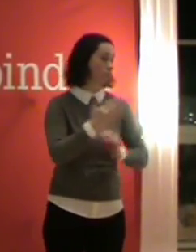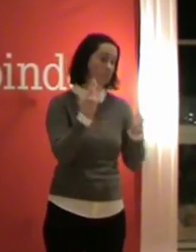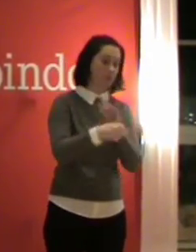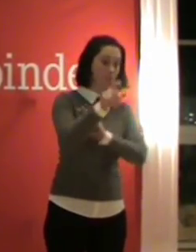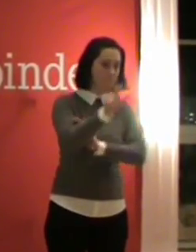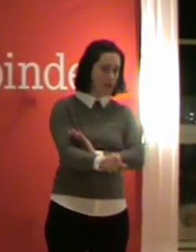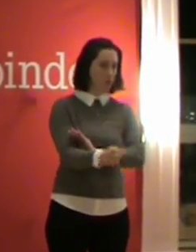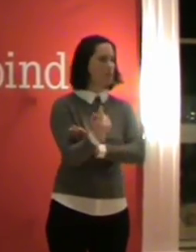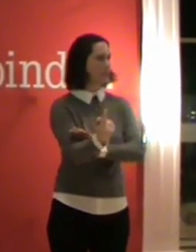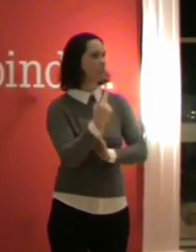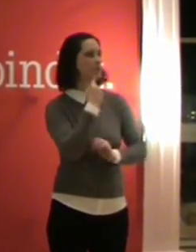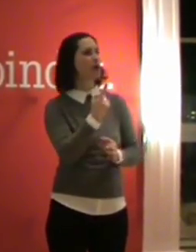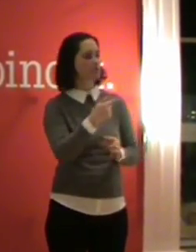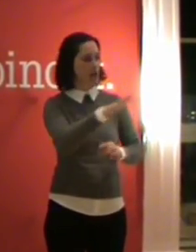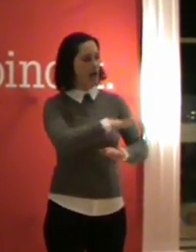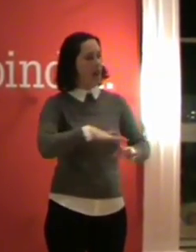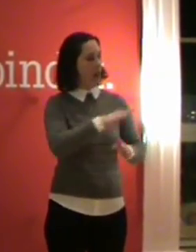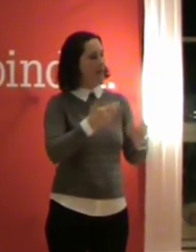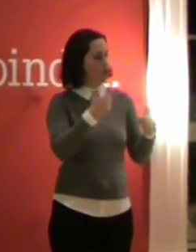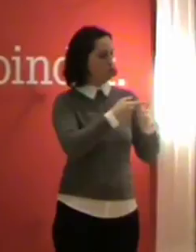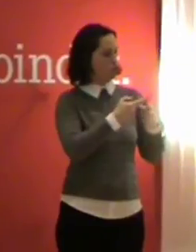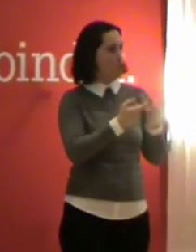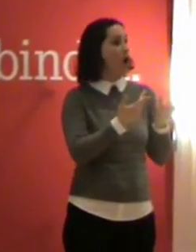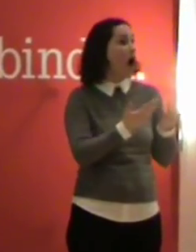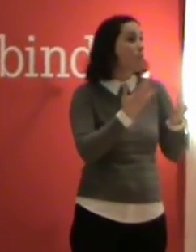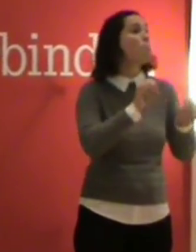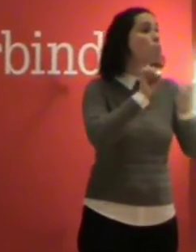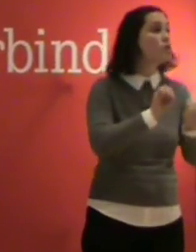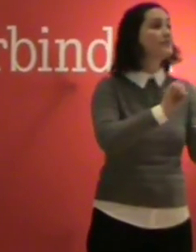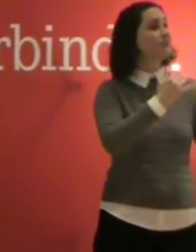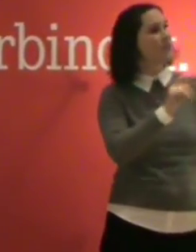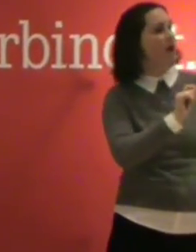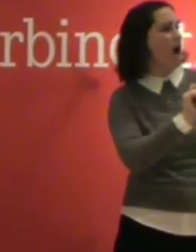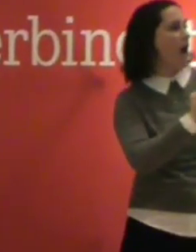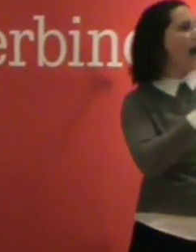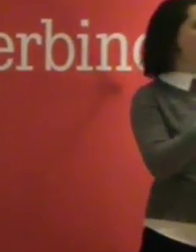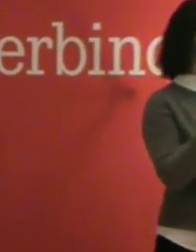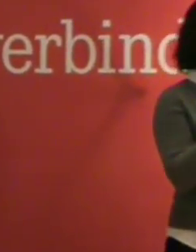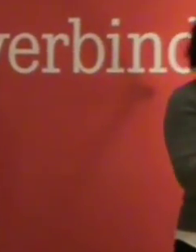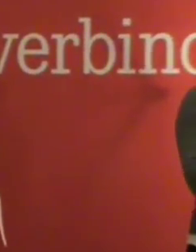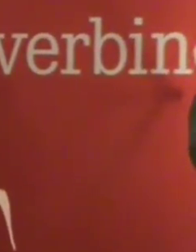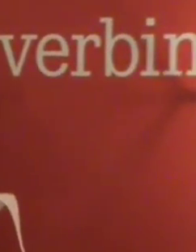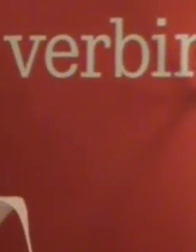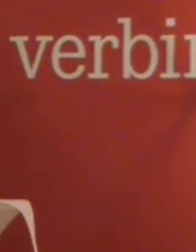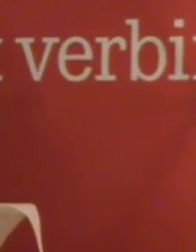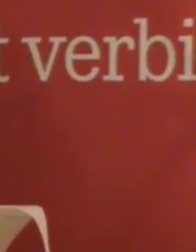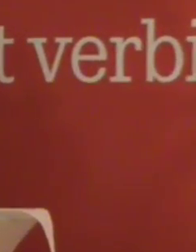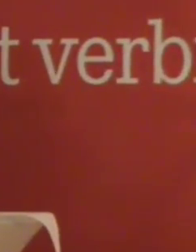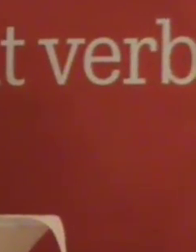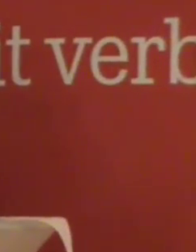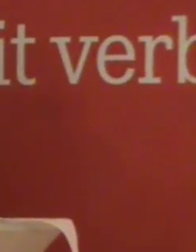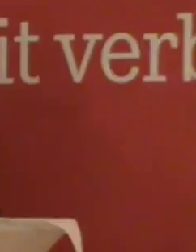jemanden, der sagt, was im Land ist und wie man es anders machen kann. Und ich freue mich, dass unser Kandidat für das